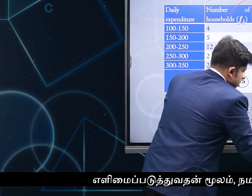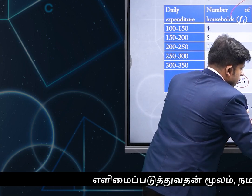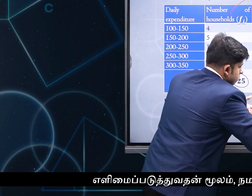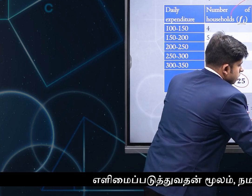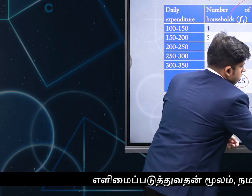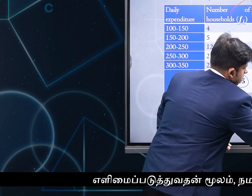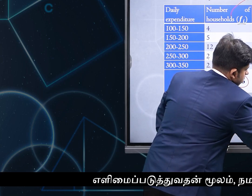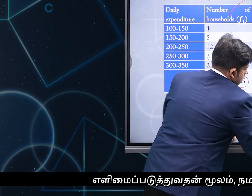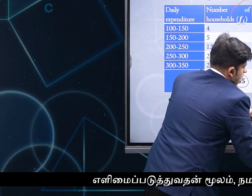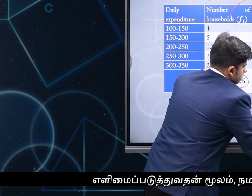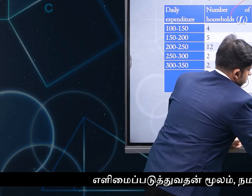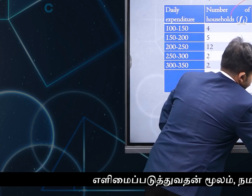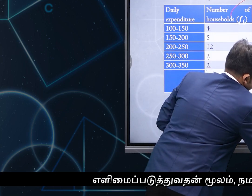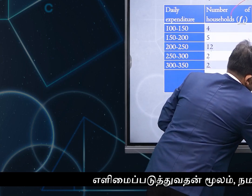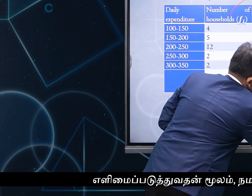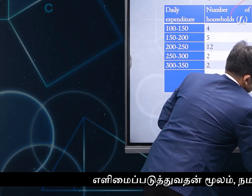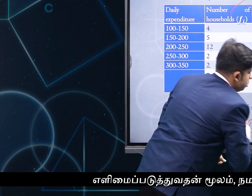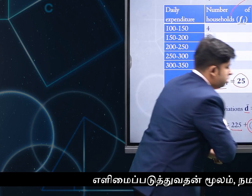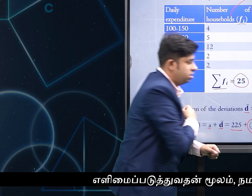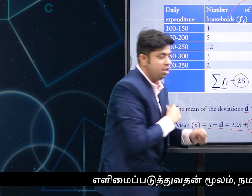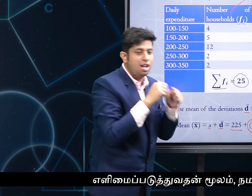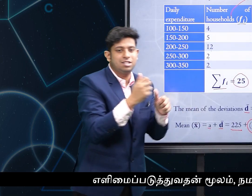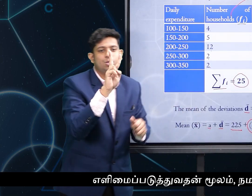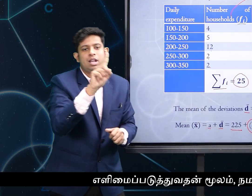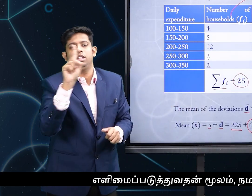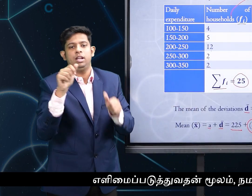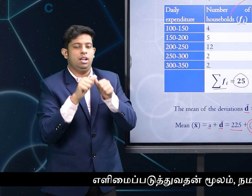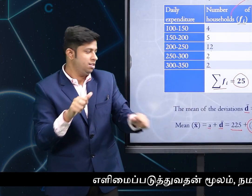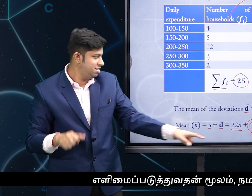எளிமைப்படுத்துவதன் மூலம் நமக்கு 211 கிடைக்கிறது.